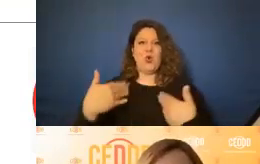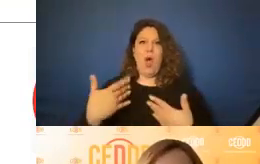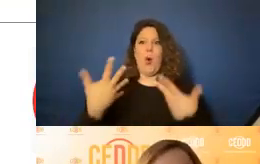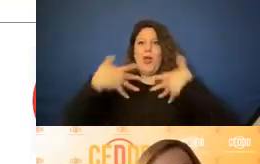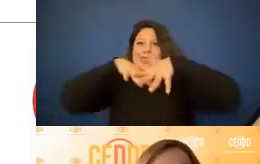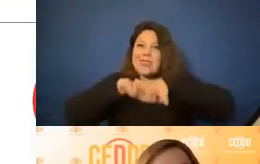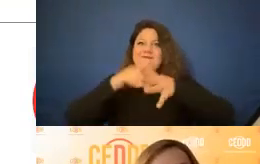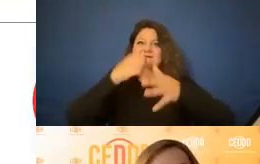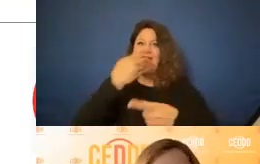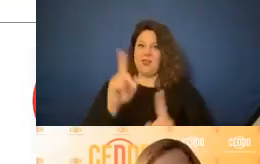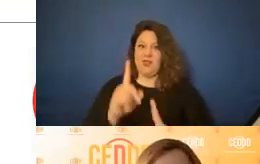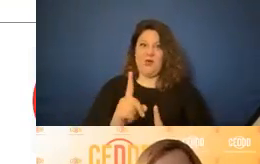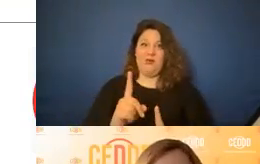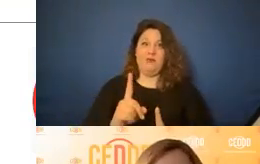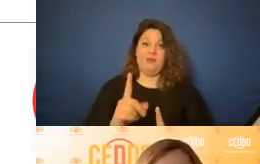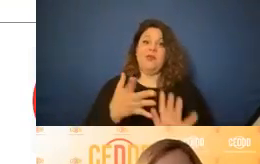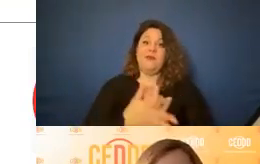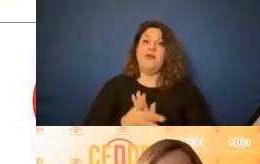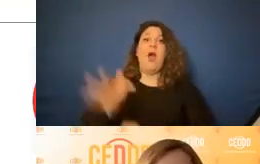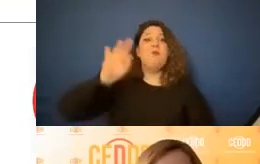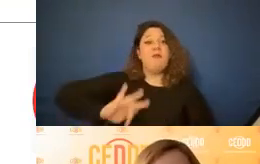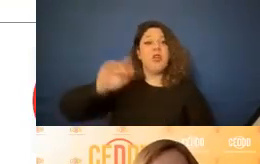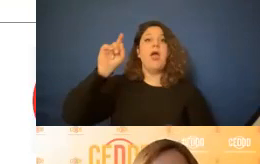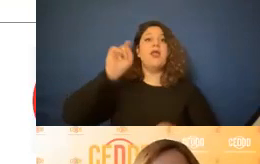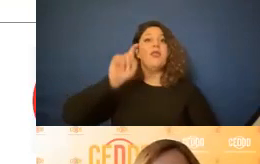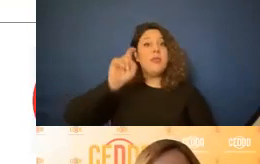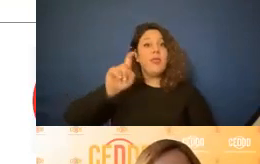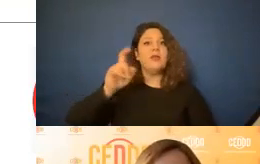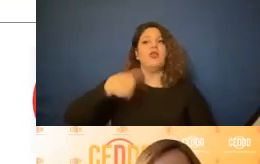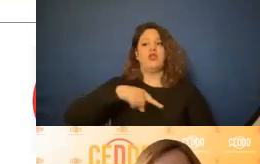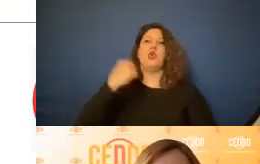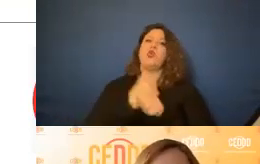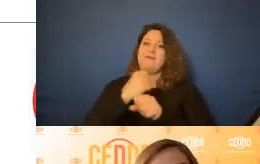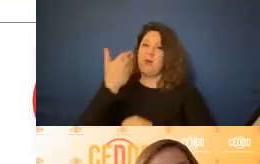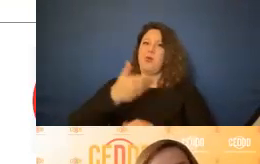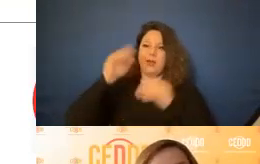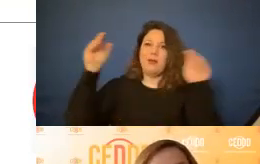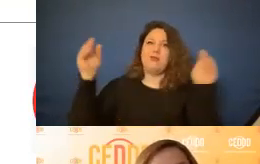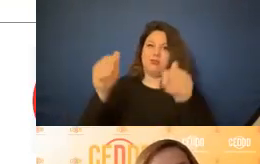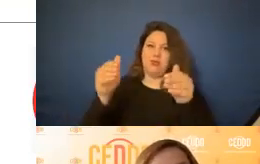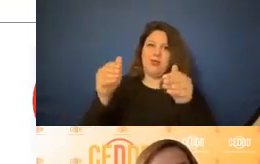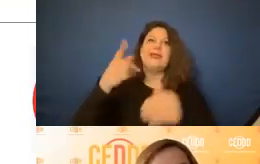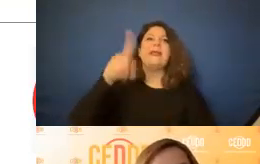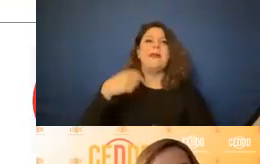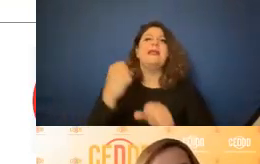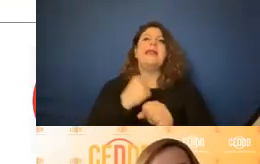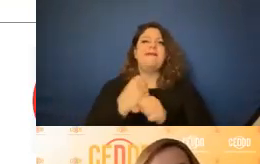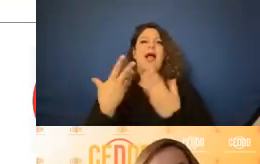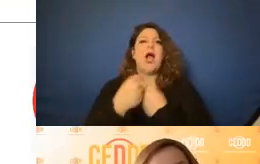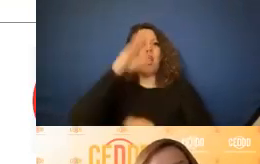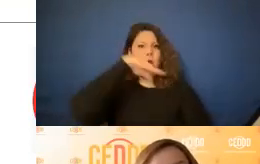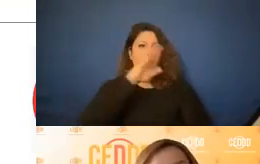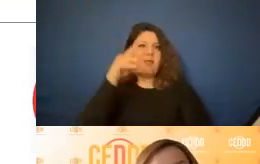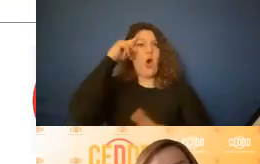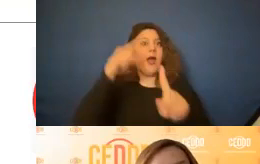en eso tenemos los docentes una tarea importante que hacer. Y también pues habrá que trabajar con los padres para que reconozcan el